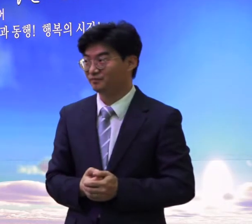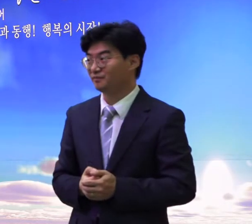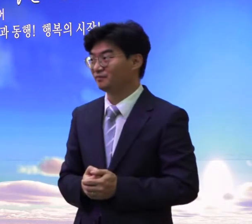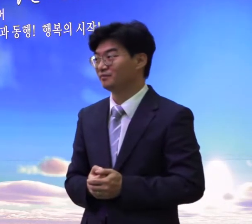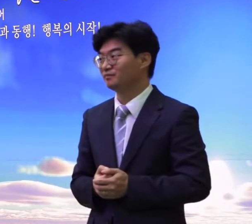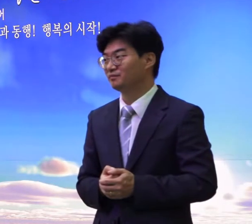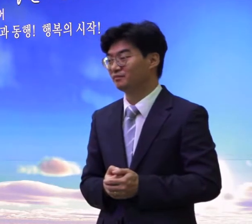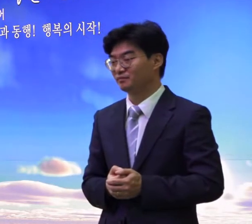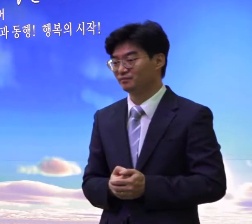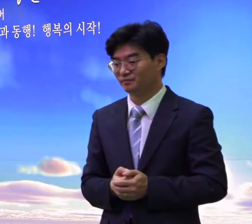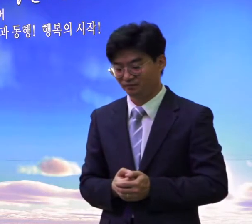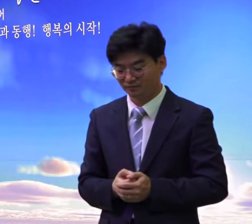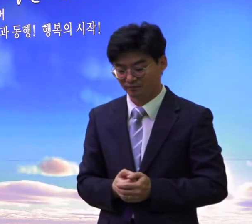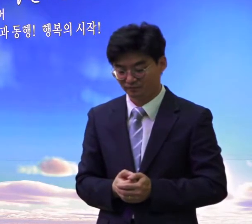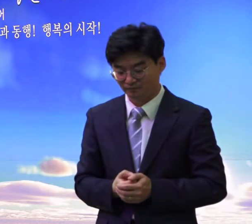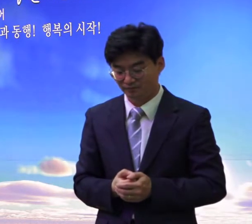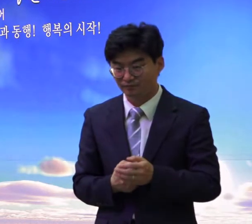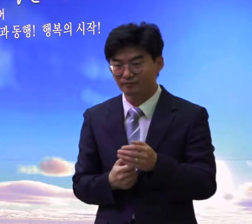읽어드리겠습니다.